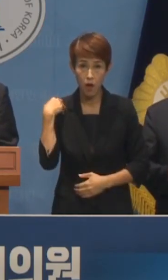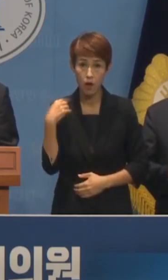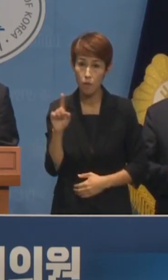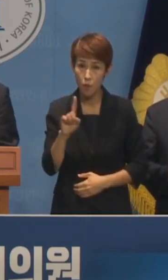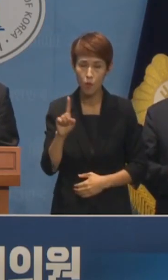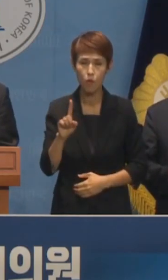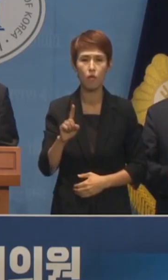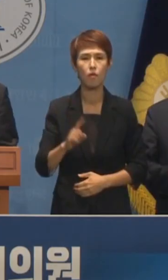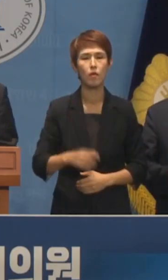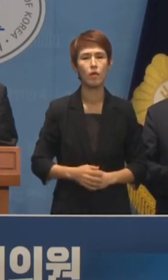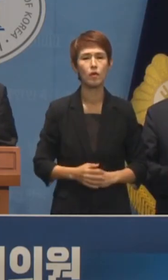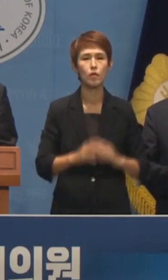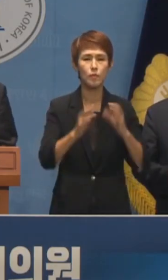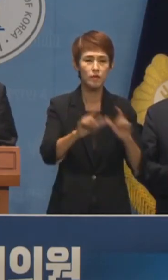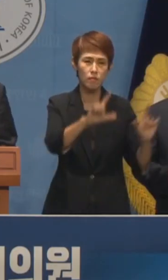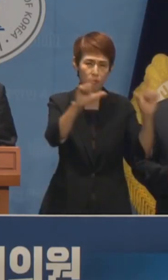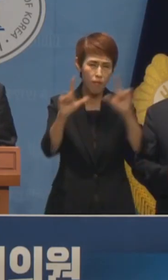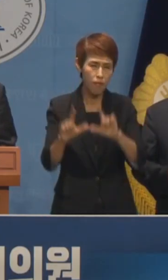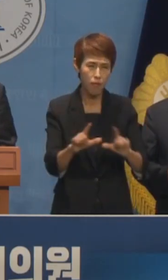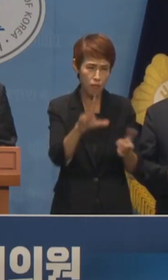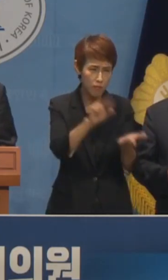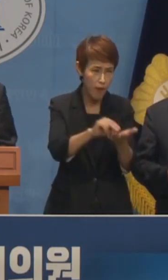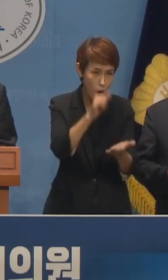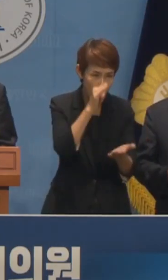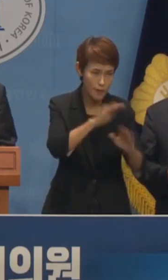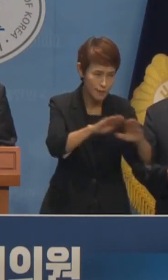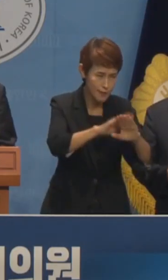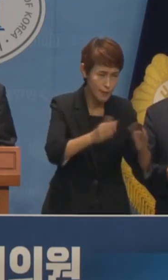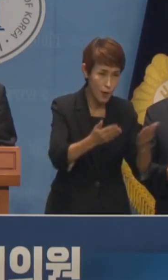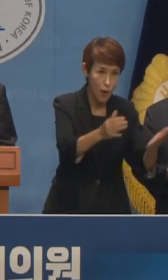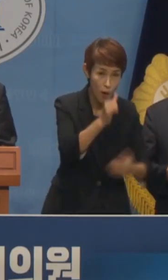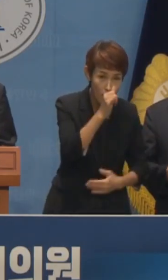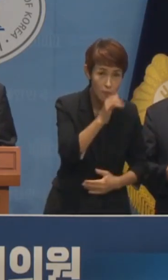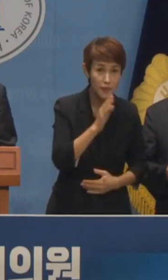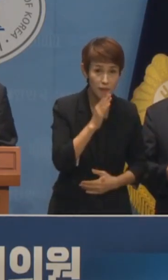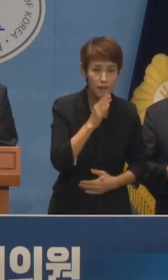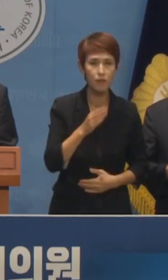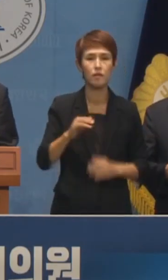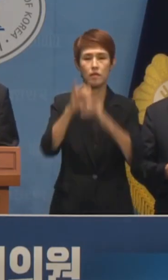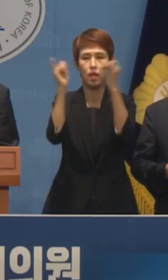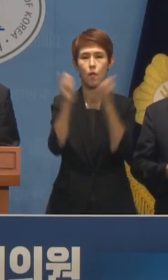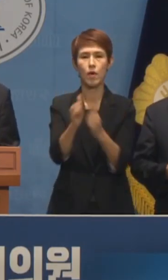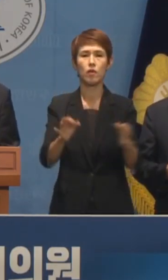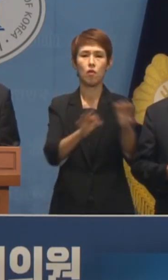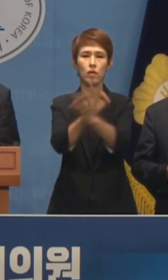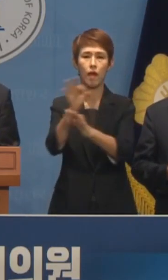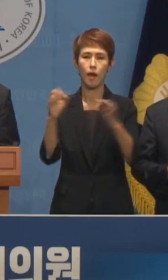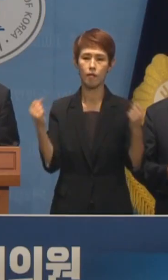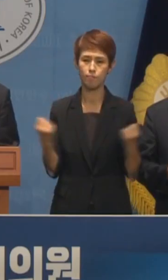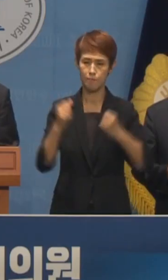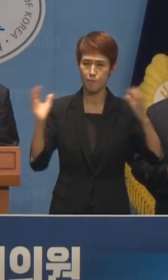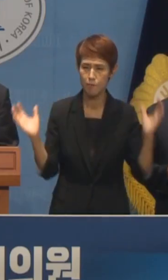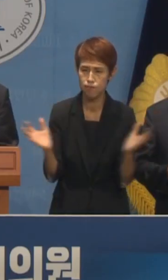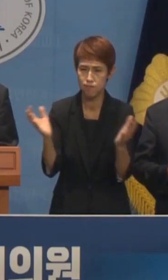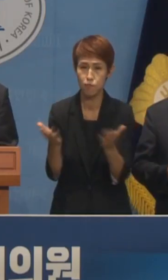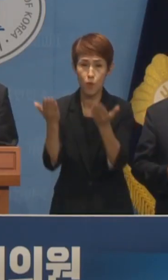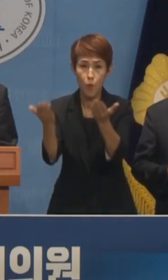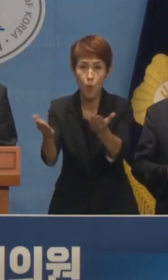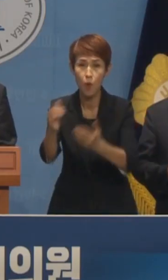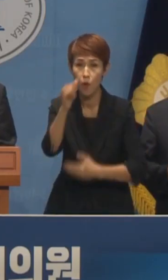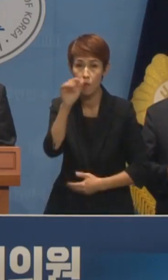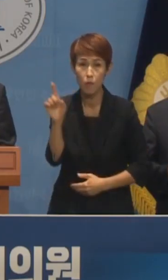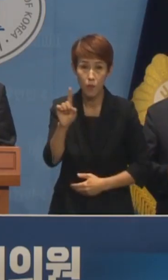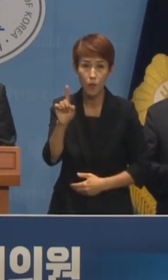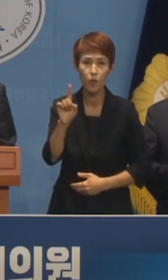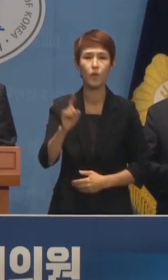문제를 해결하는 것이라면 사회적 경제를 활성화해서 우리 공동체의 희망을 더 크게 만들어내는 것,